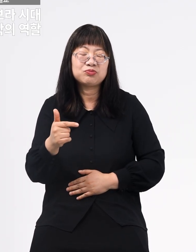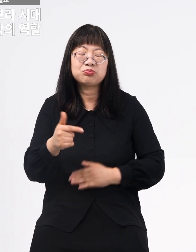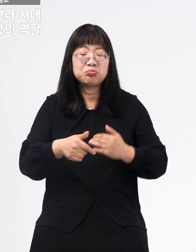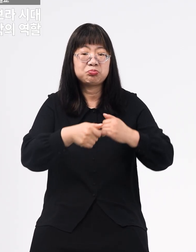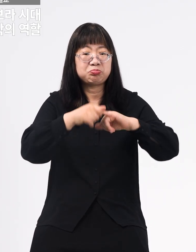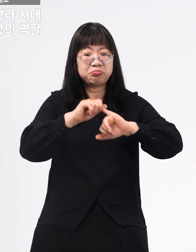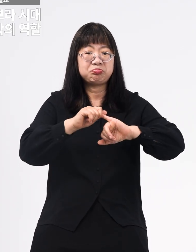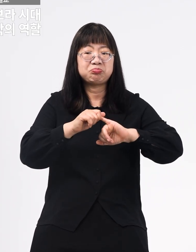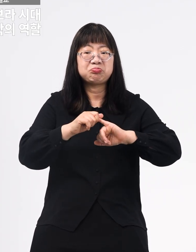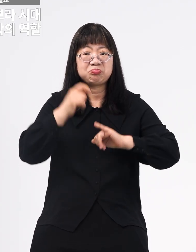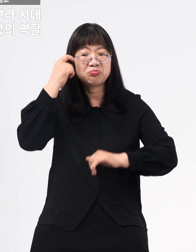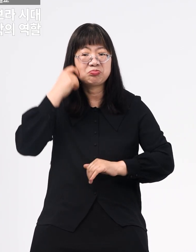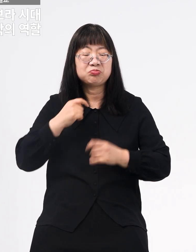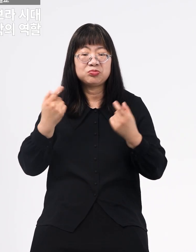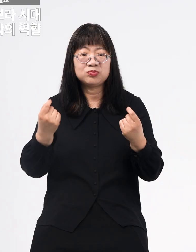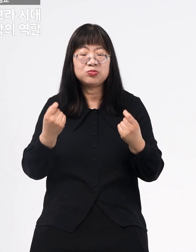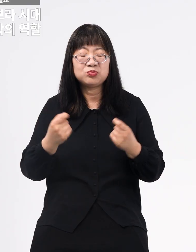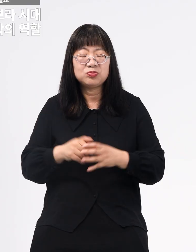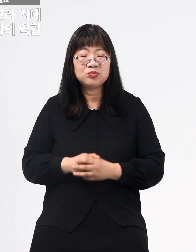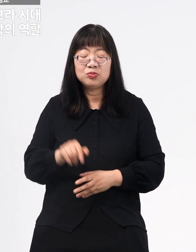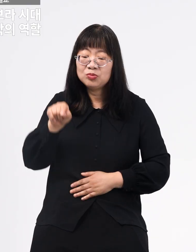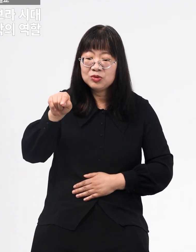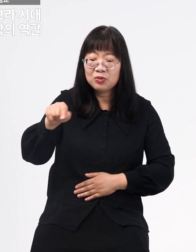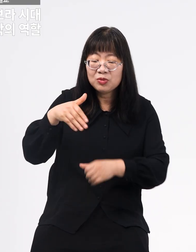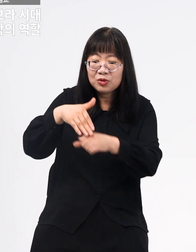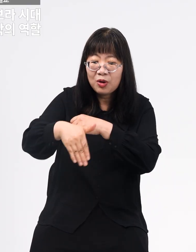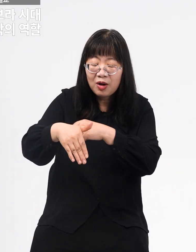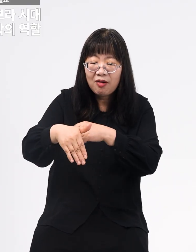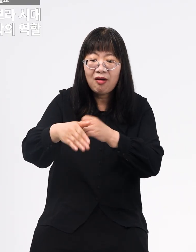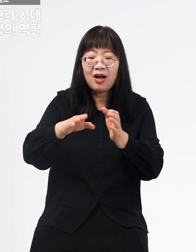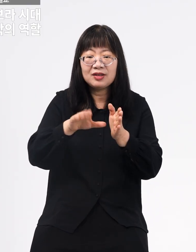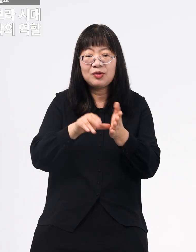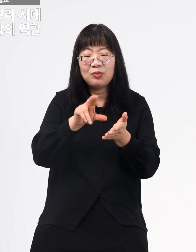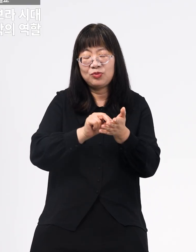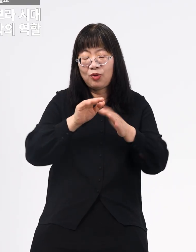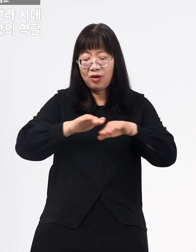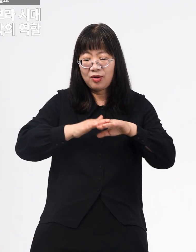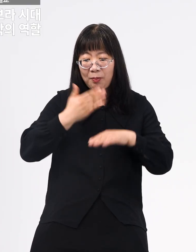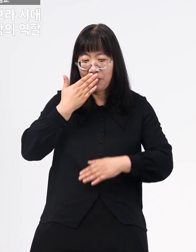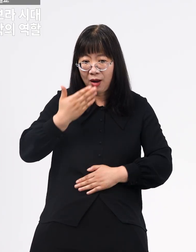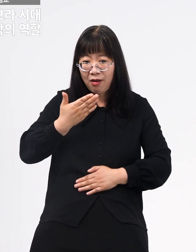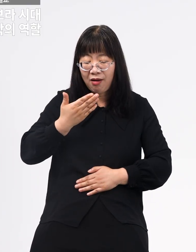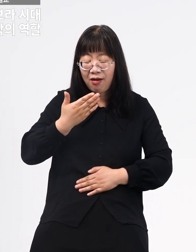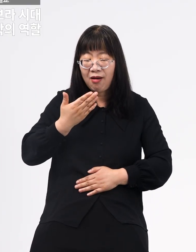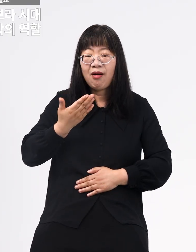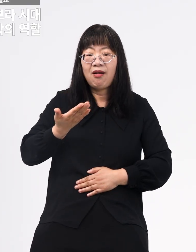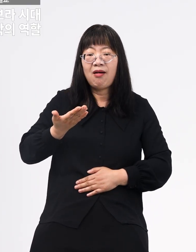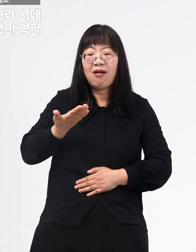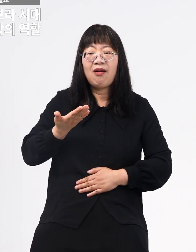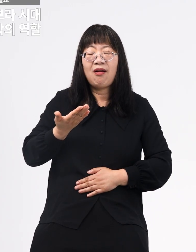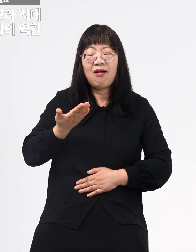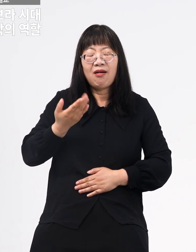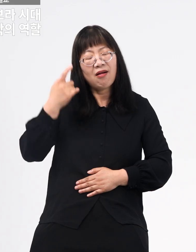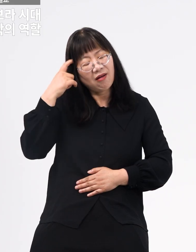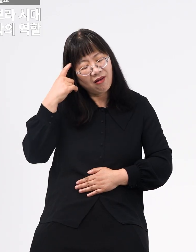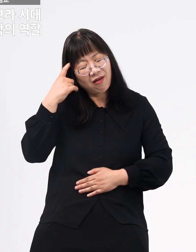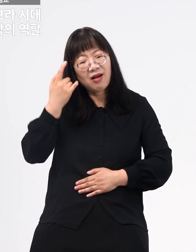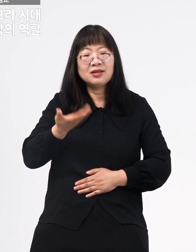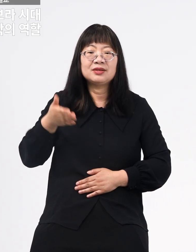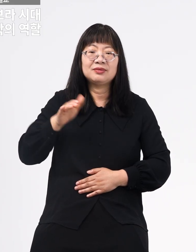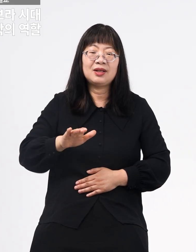언밸런스예요. 이게 뭐 되겠나? 시대의 해답이 되겠나? 근데 여러분들이 꼭